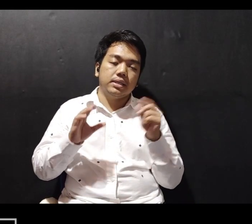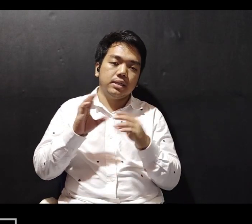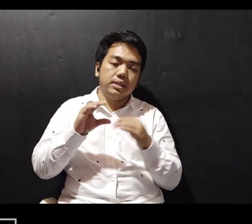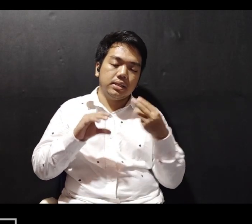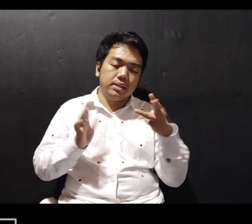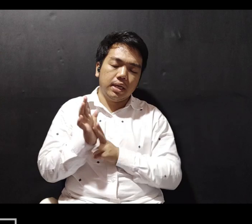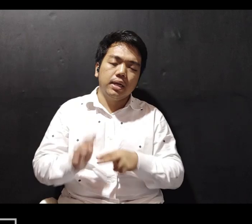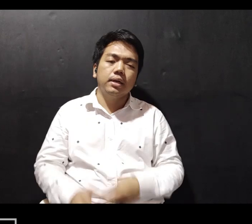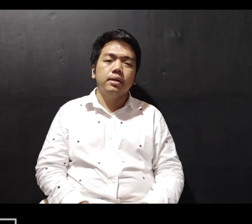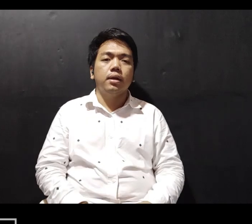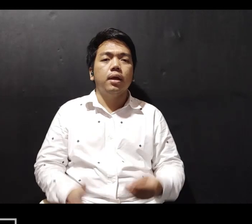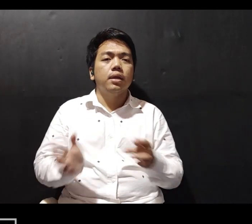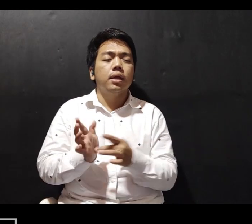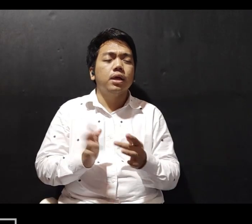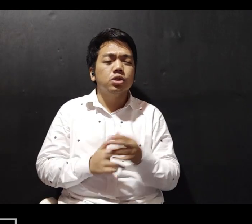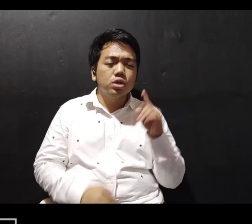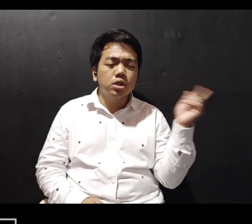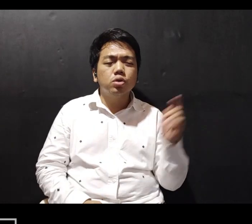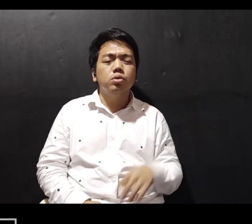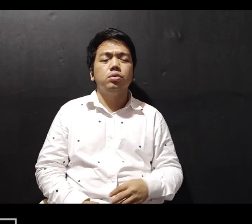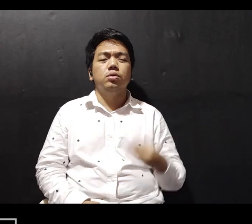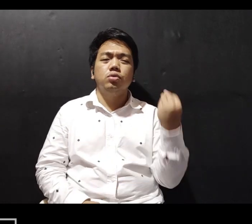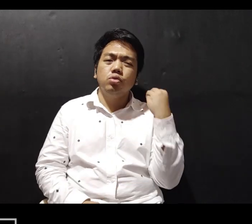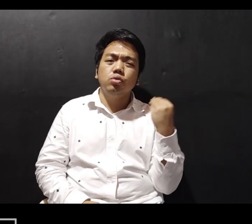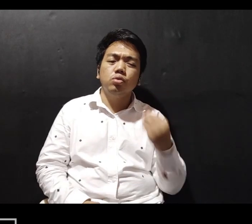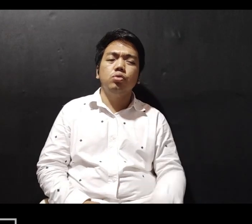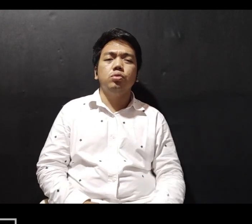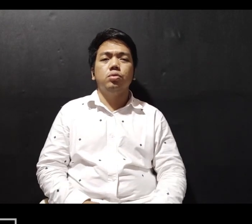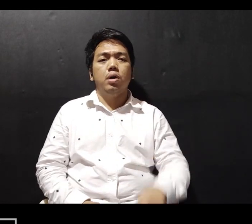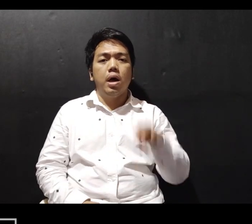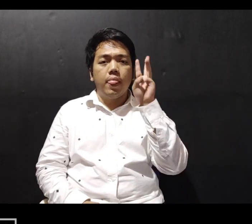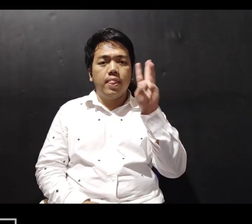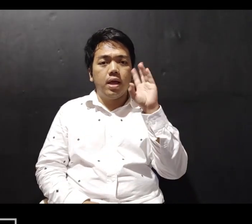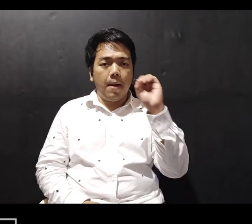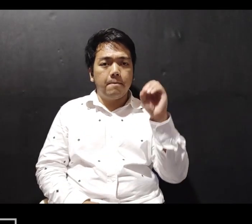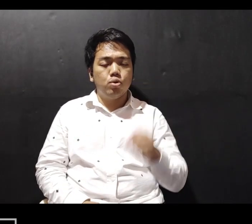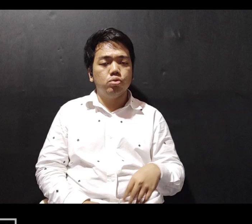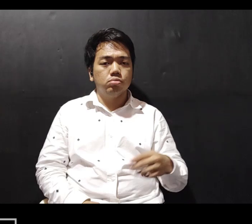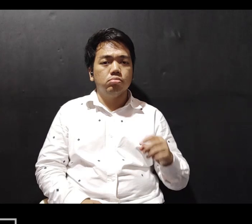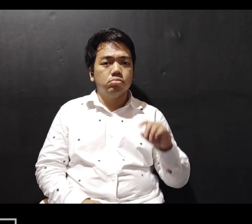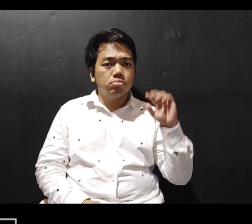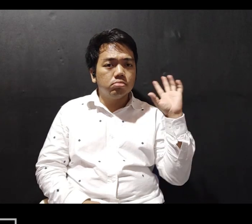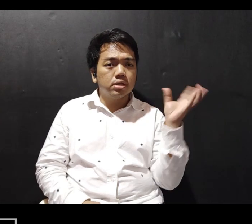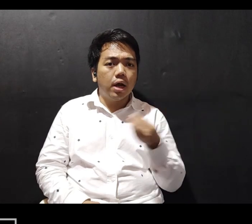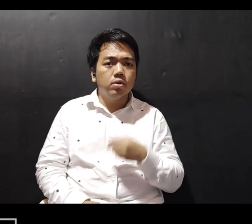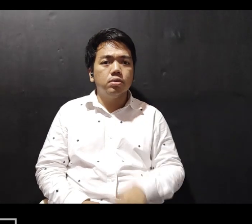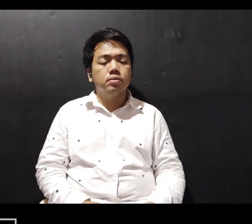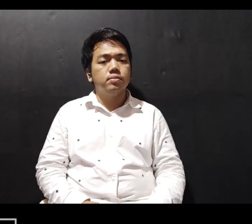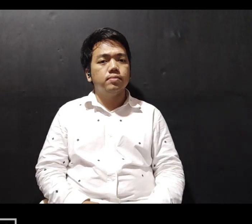penantian? Tuhan Yesus menanti selama 30 tahun sebelum dia memulai